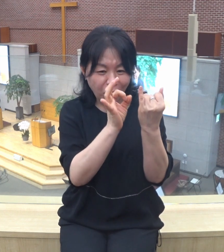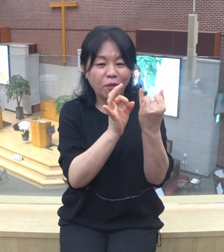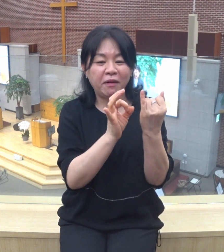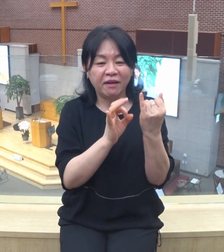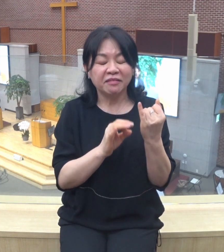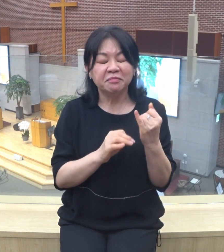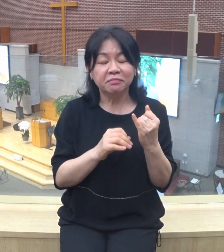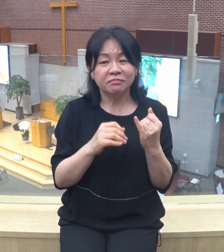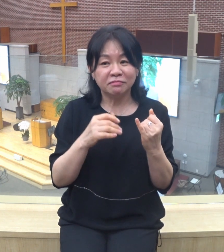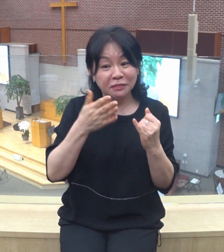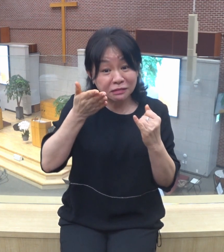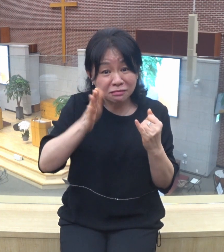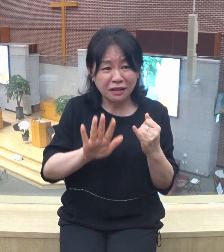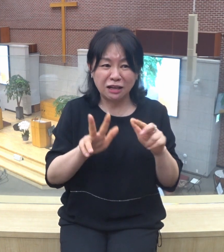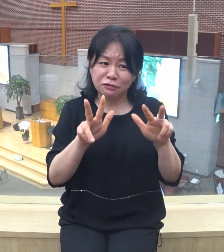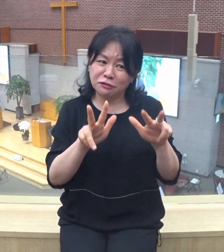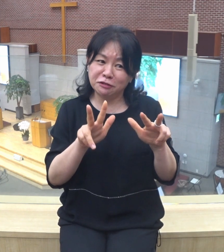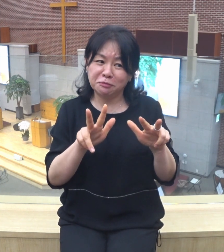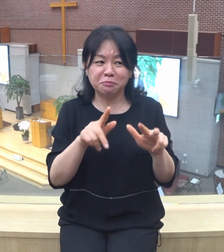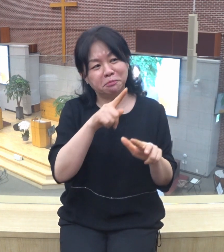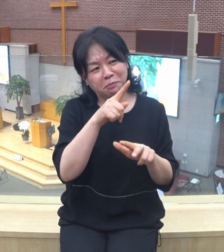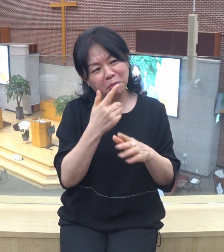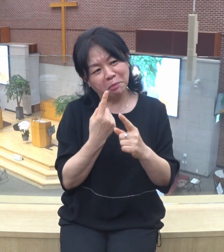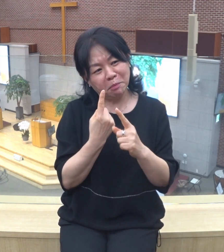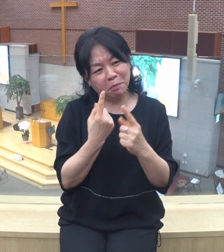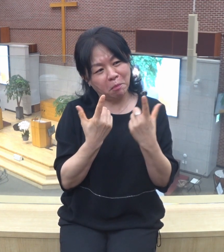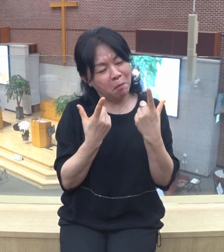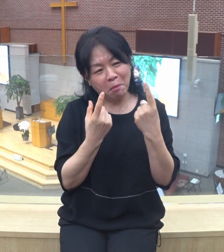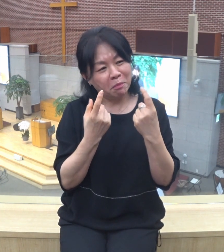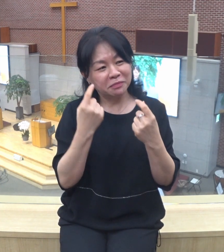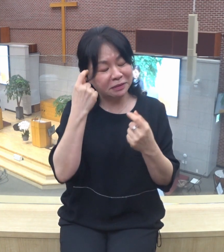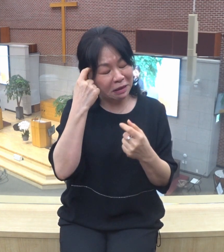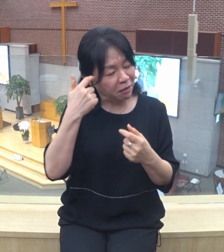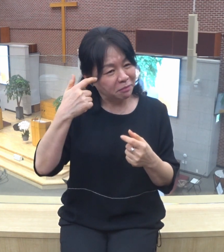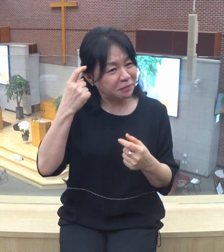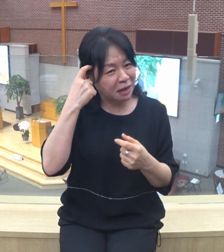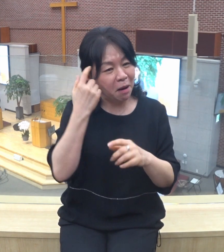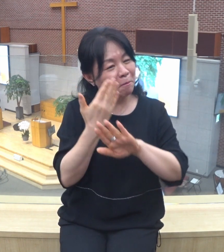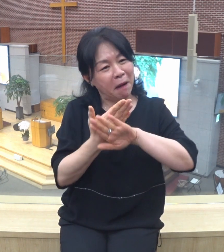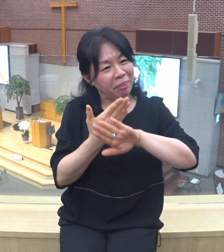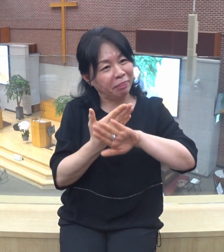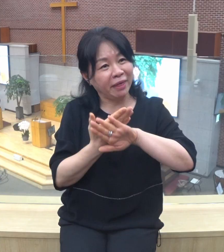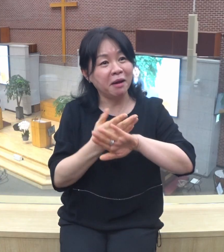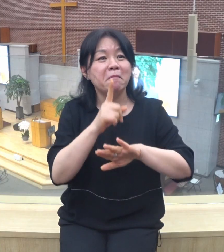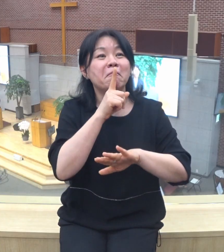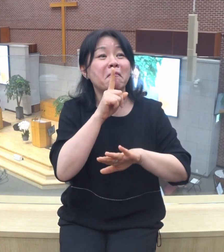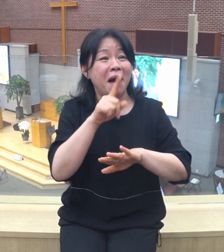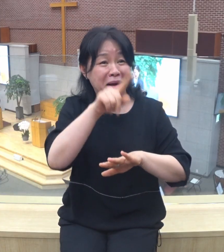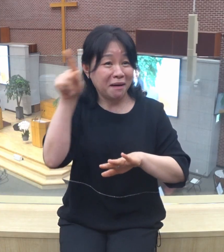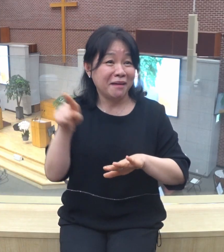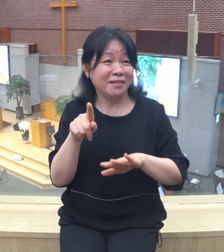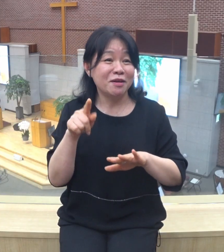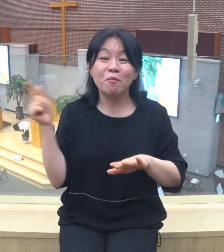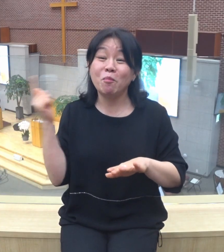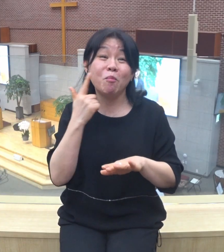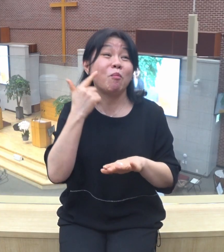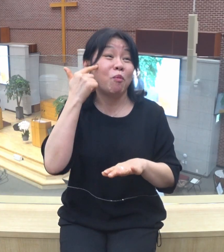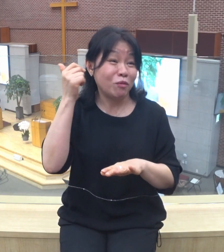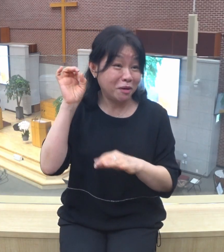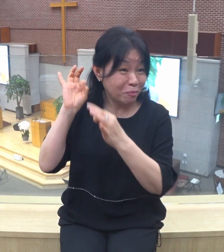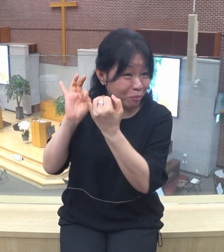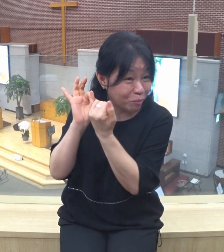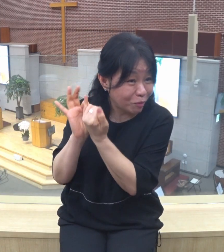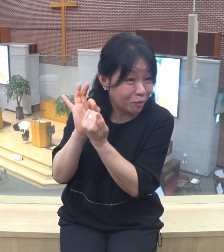알았어요. 그런데 지금은 이라고 말씀하십니다. 그 뒤에는 무슨 뜻이 담겨져 있을까요?